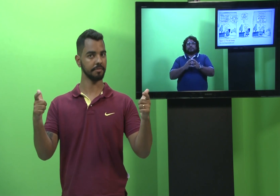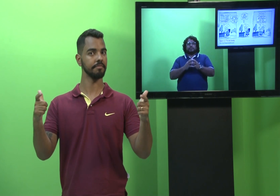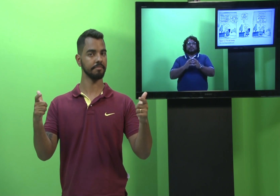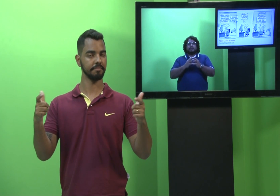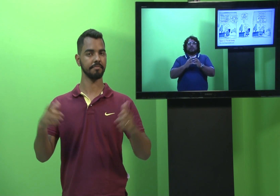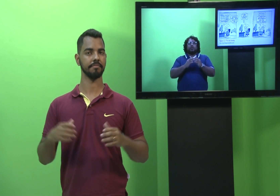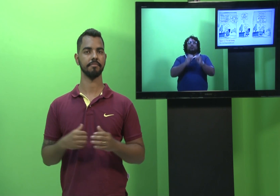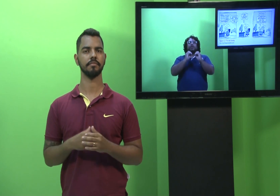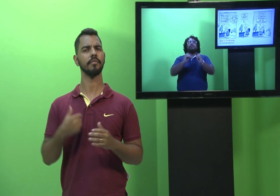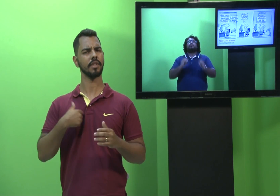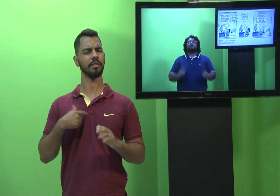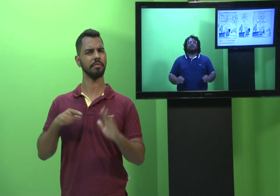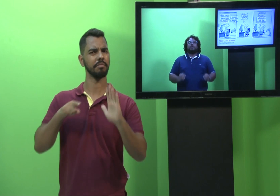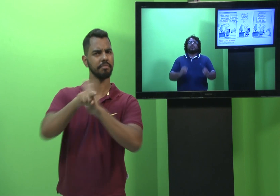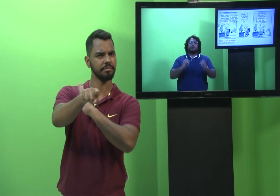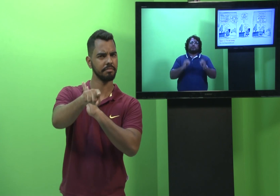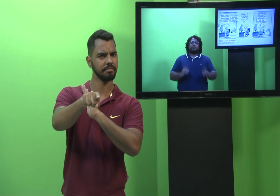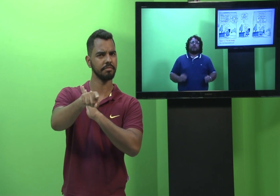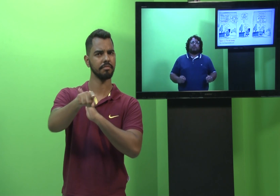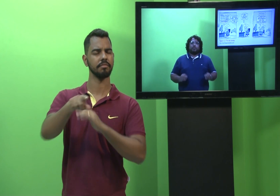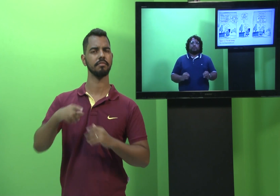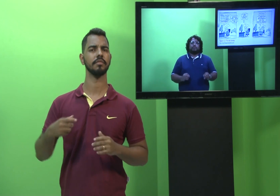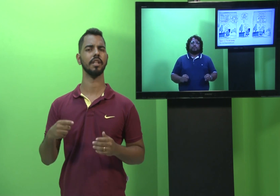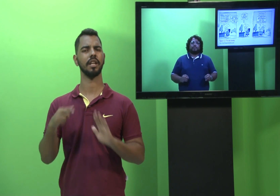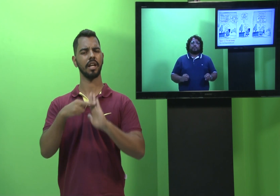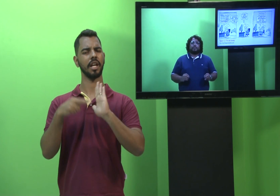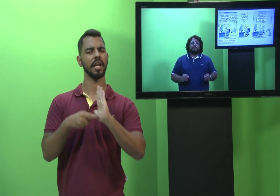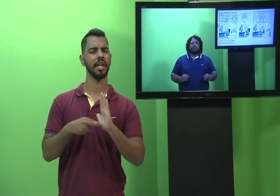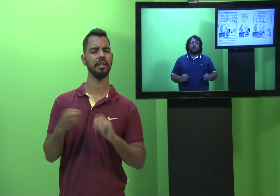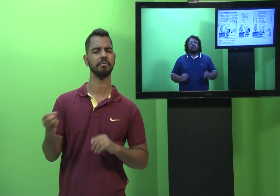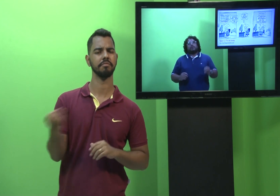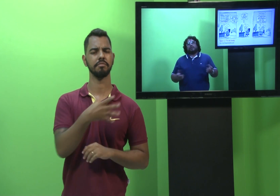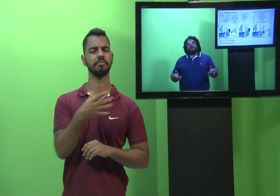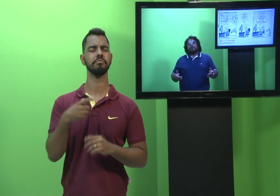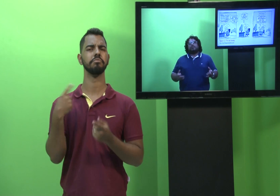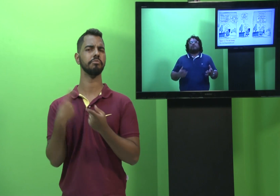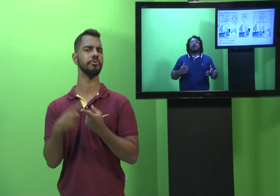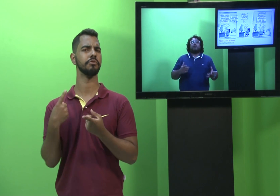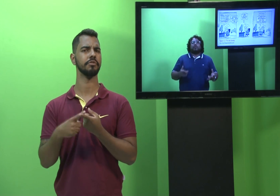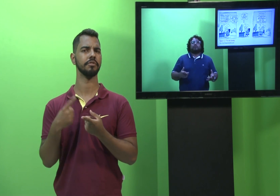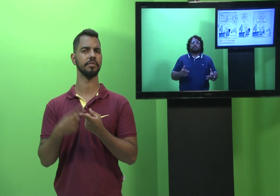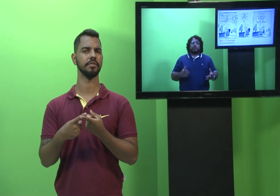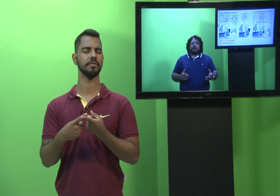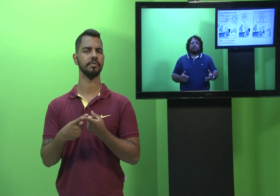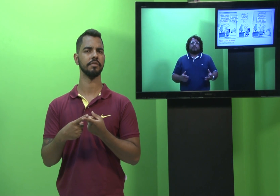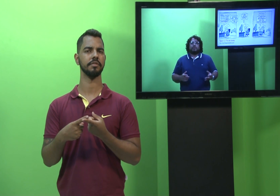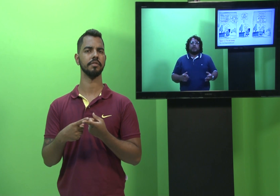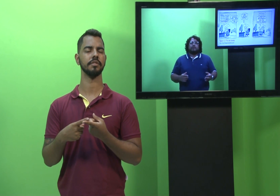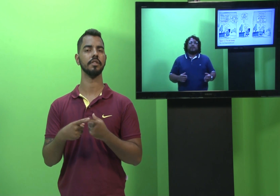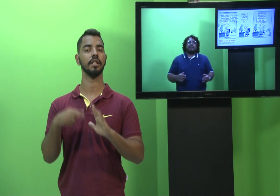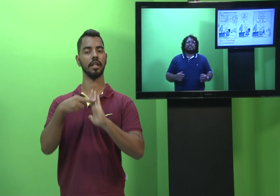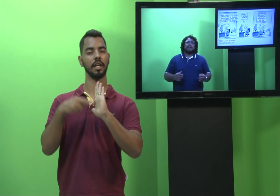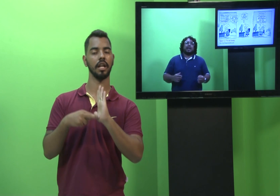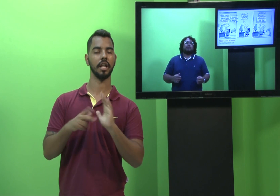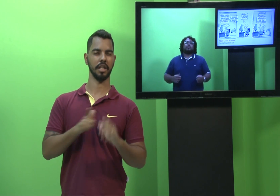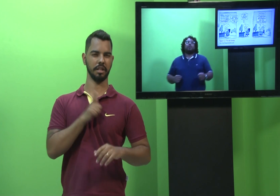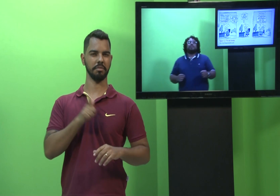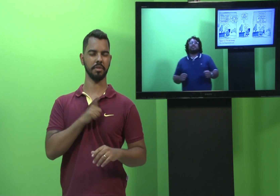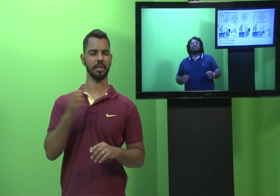vocês. O que motivou esse novo acordo? Ora, o novo acordo ortográfico foi assinado com o